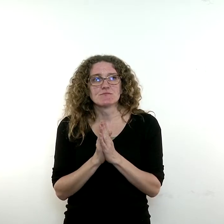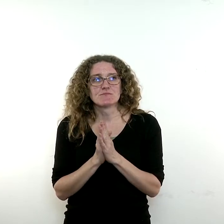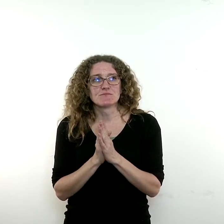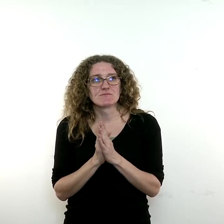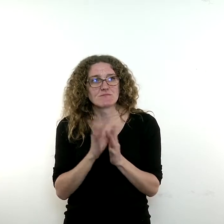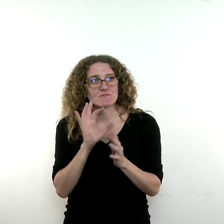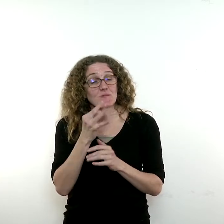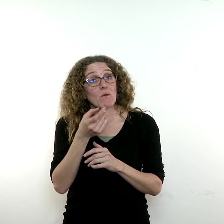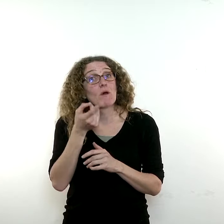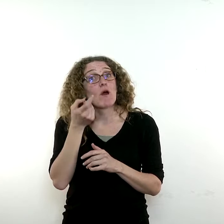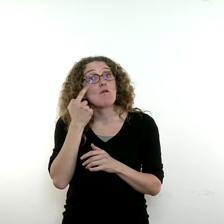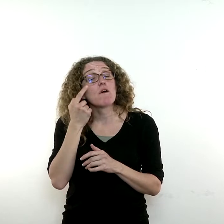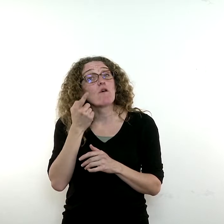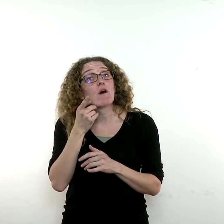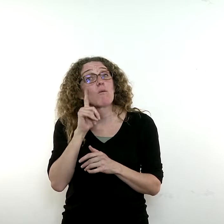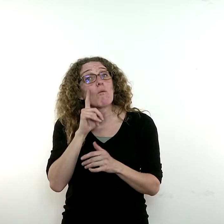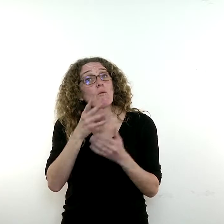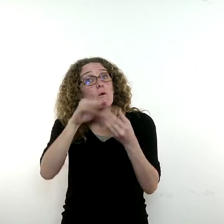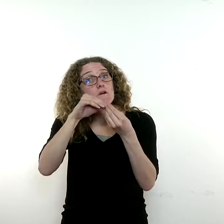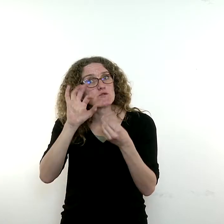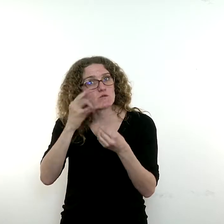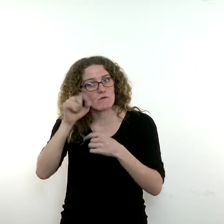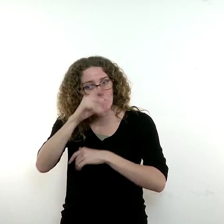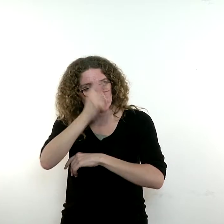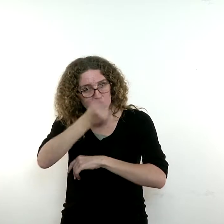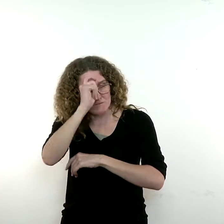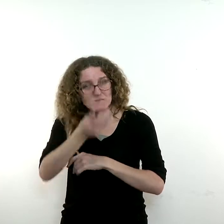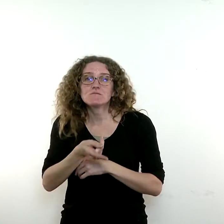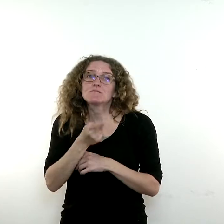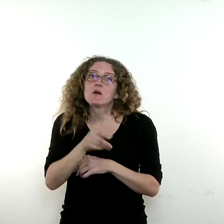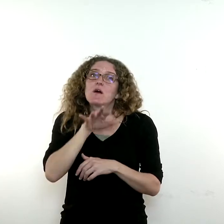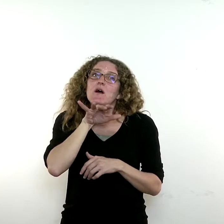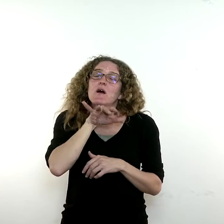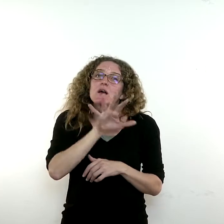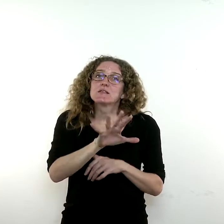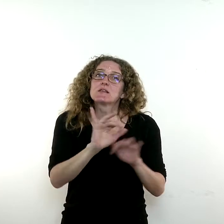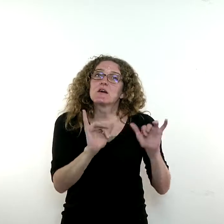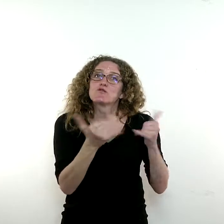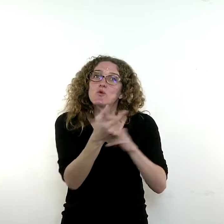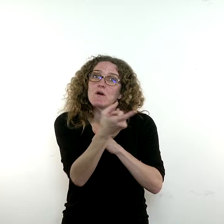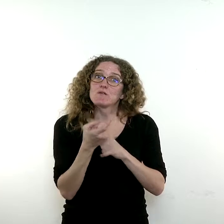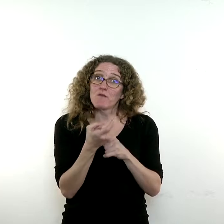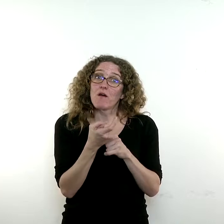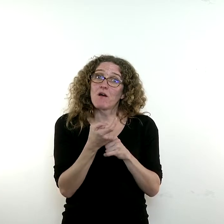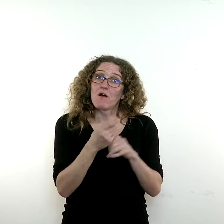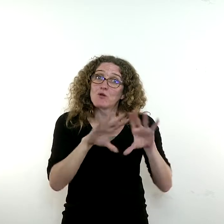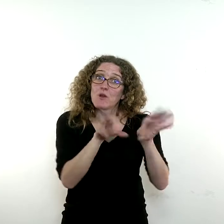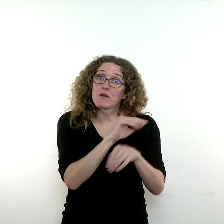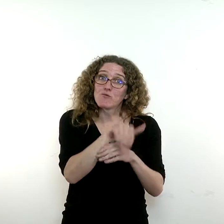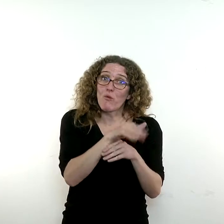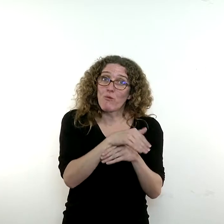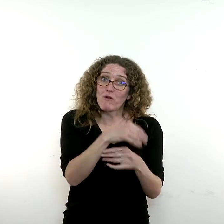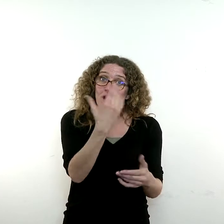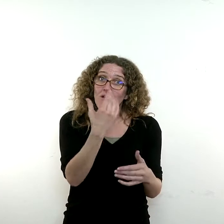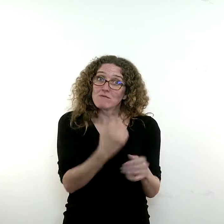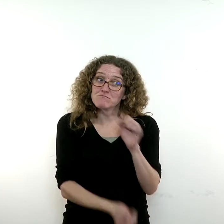Mais vous verrez pourquoi je le dis, parce qu'il faut féliciter, nous avions 5 joueuses de l'équipe du MRC de Montpellier, ce qui est unique. Ça,